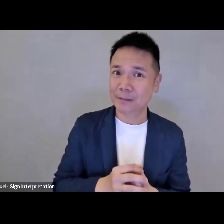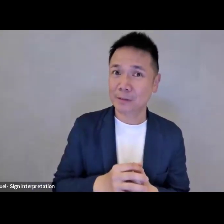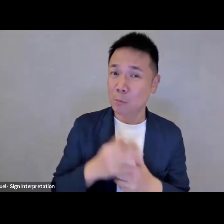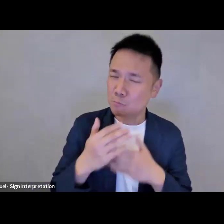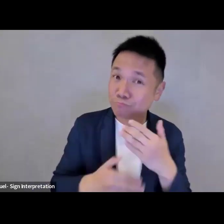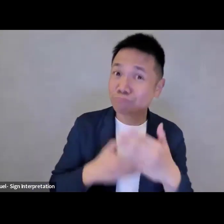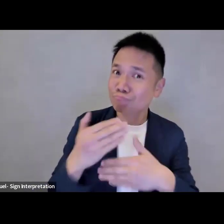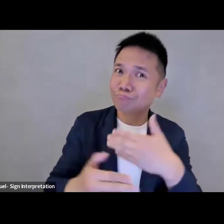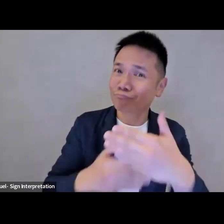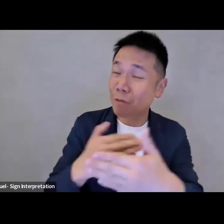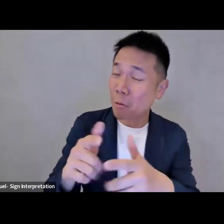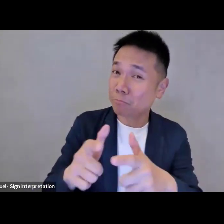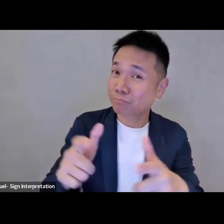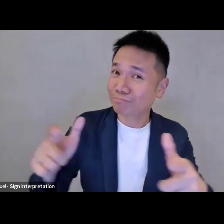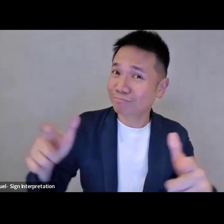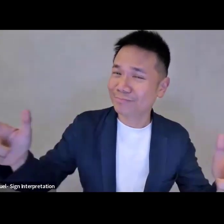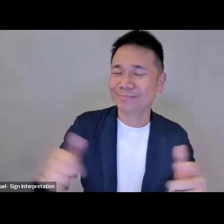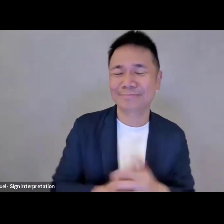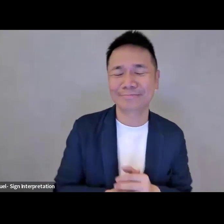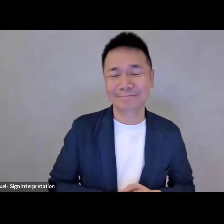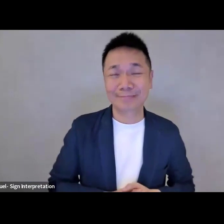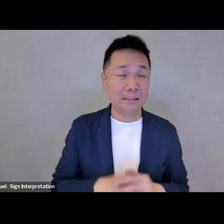时间，